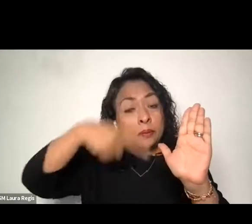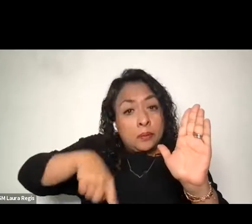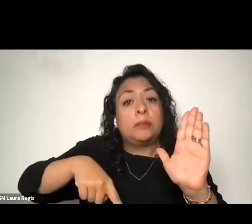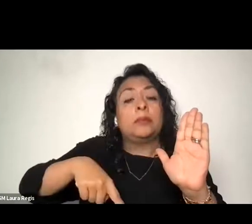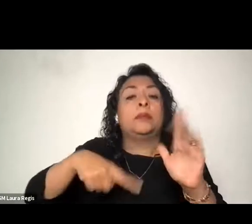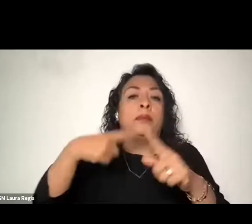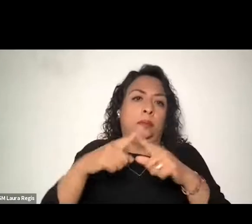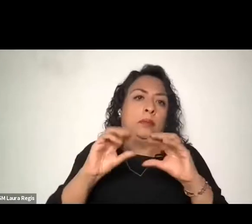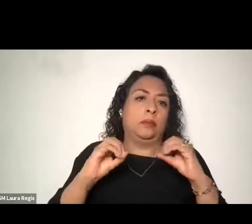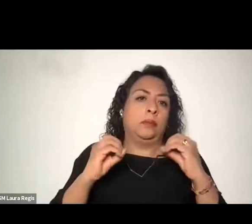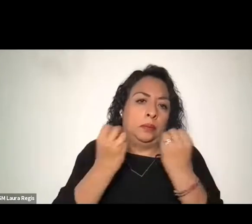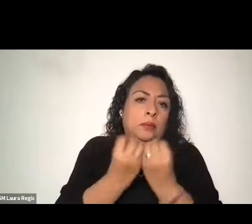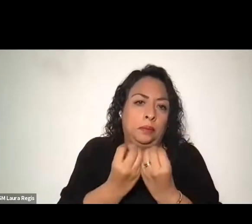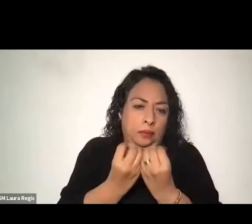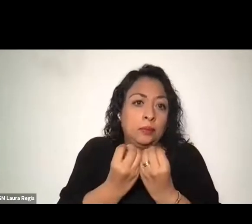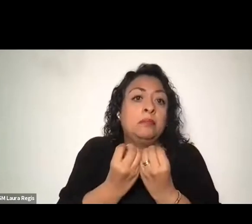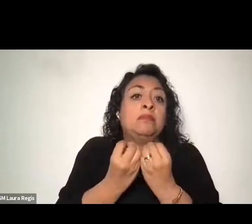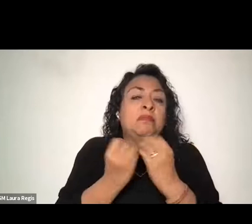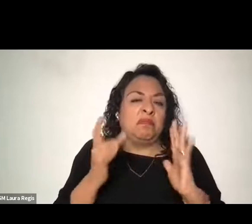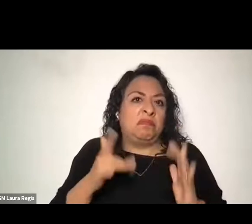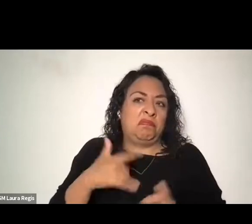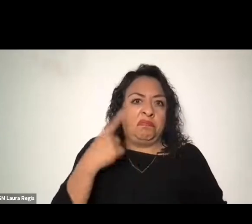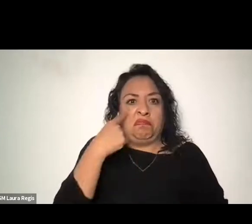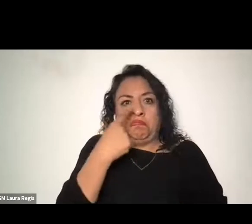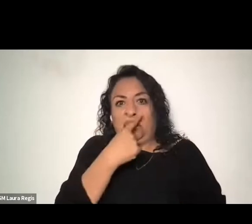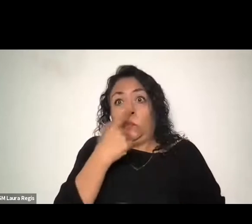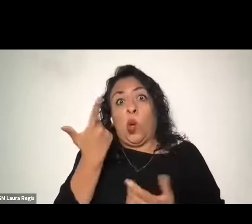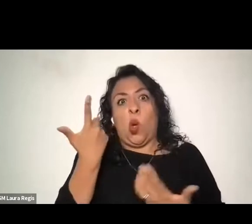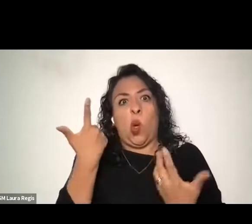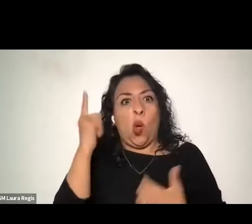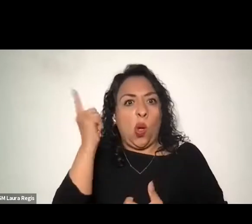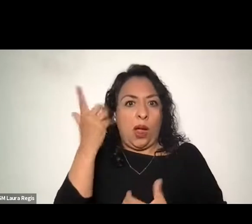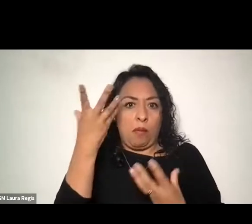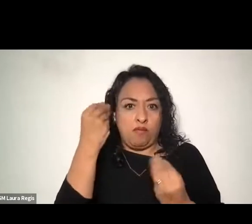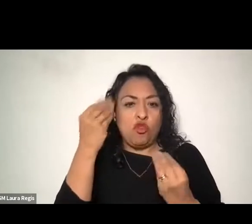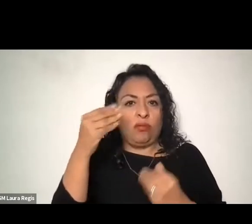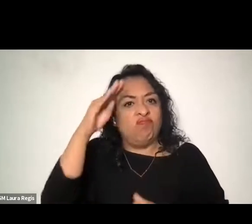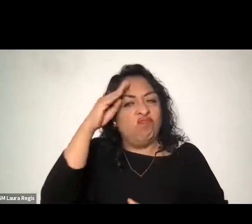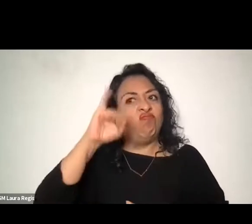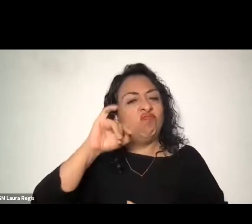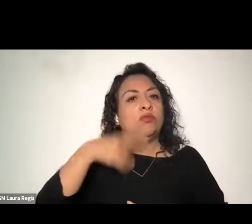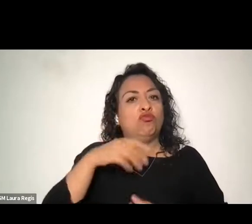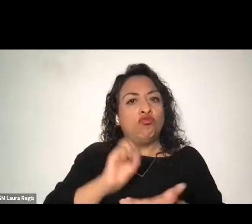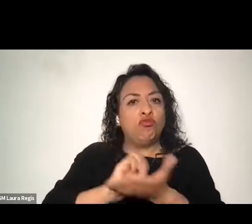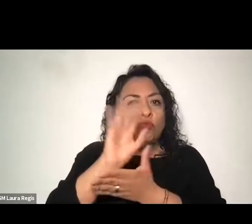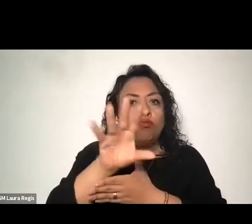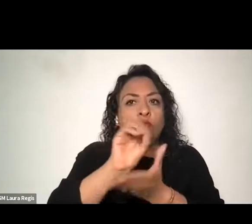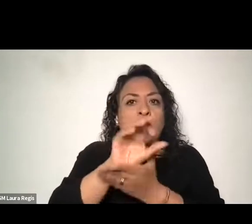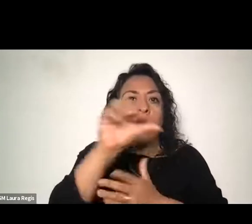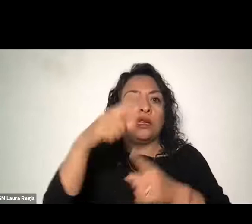las organizaciones que lo consideren, ojalá sean muchas, también lo hagan llegar a estas